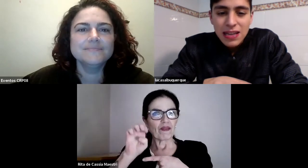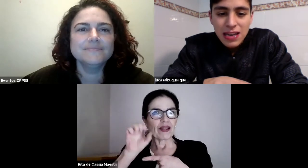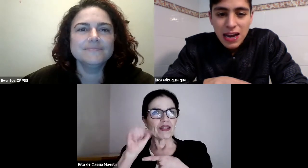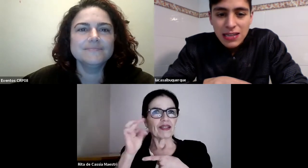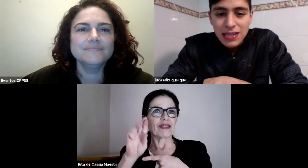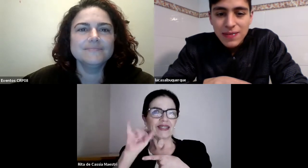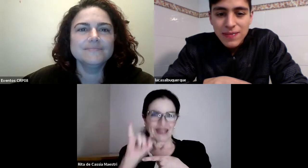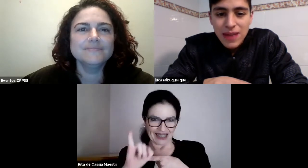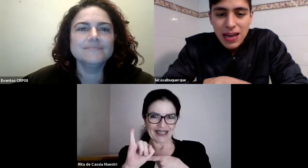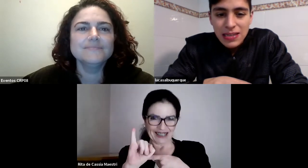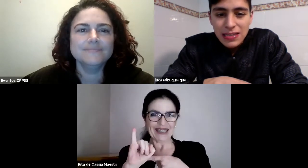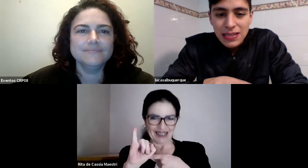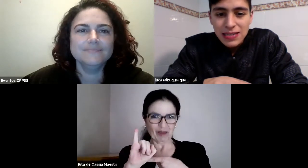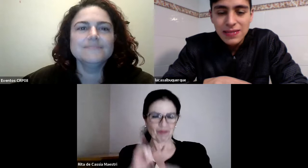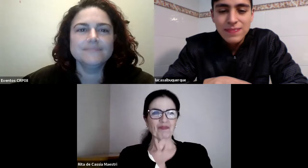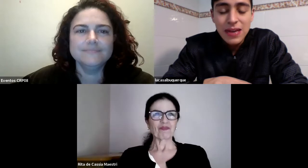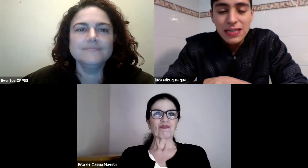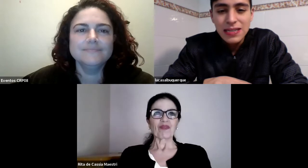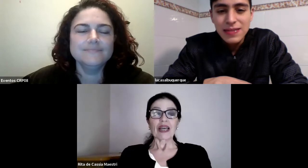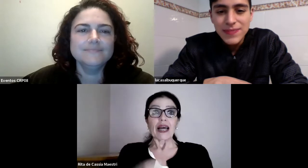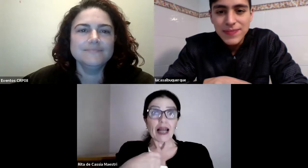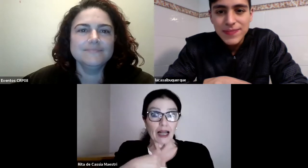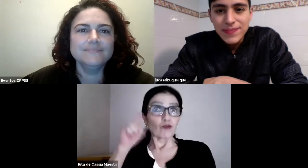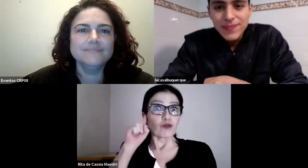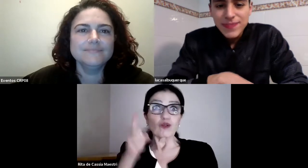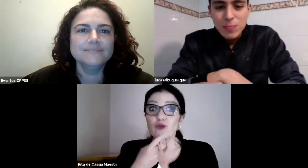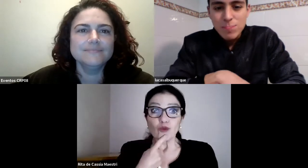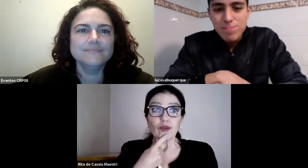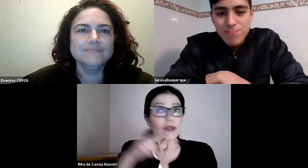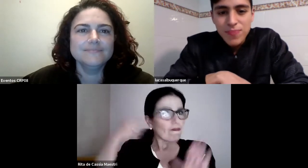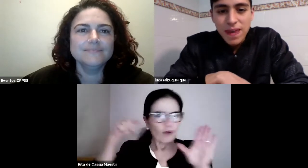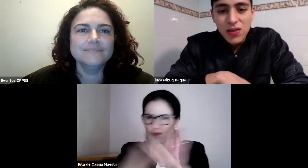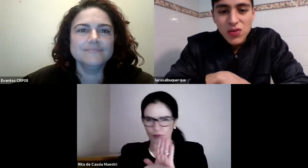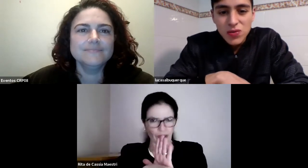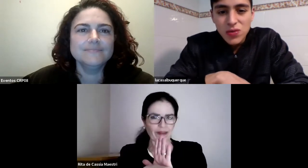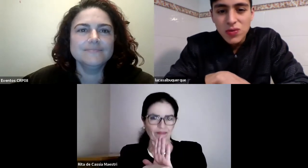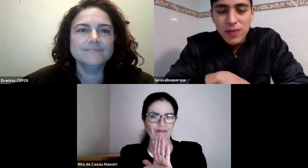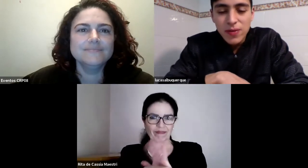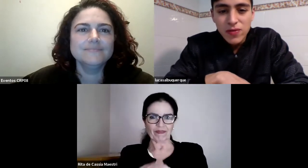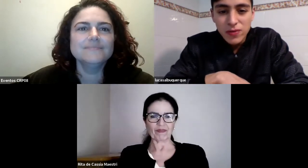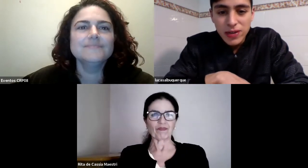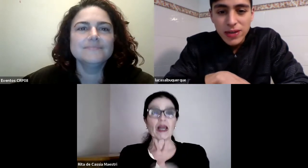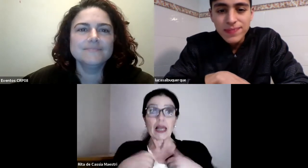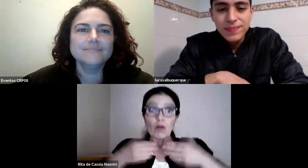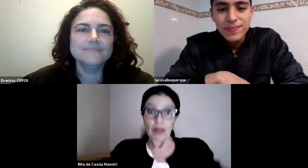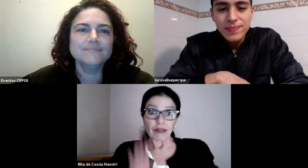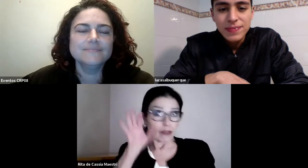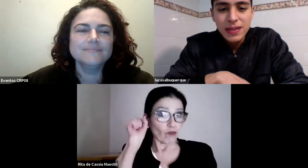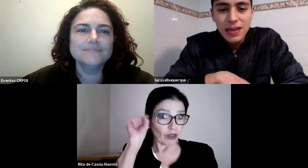Rita de Cássia Maestre. Maestri. Eu sou surda